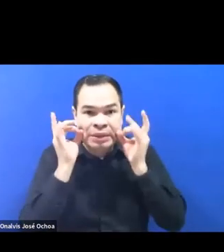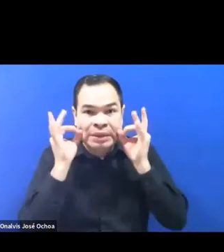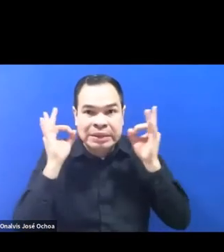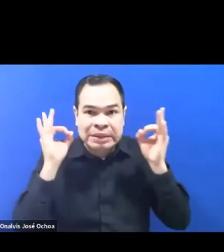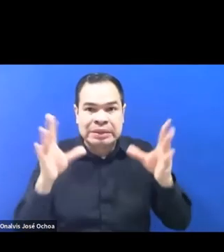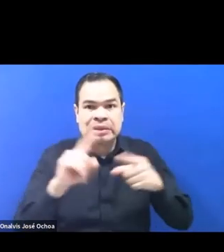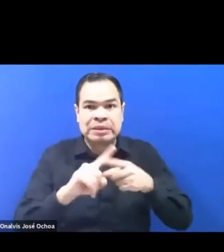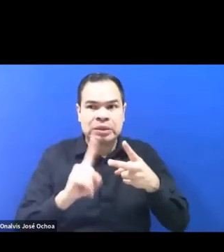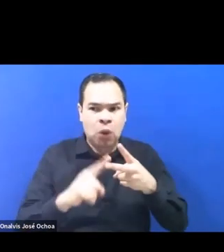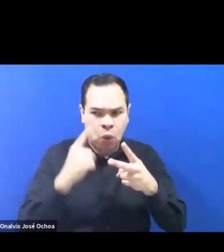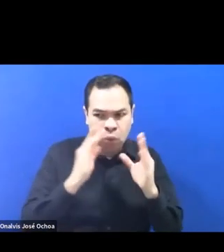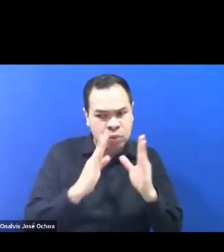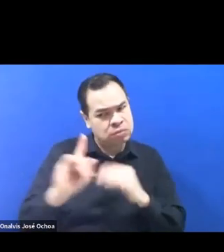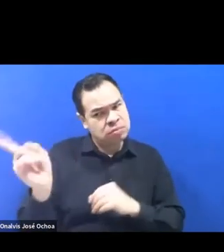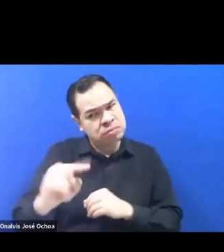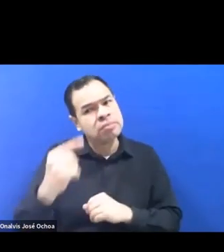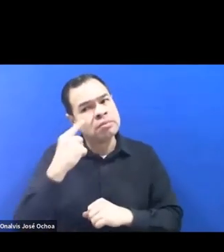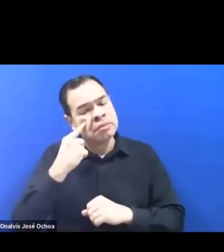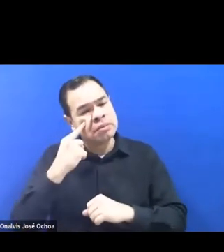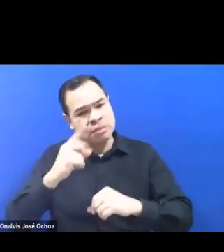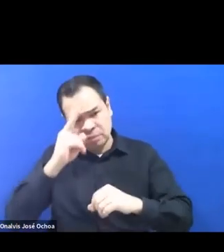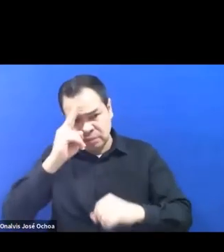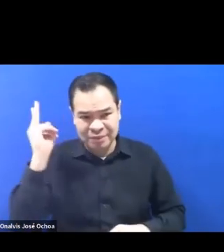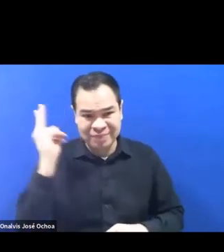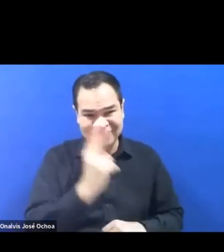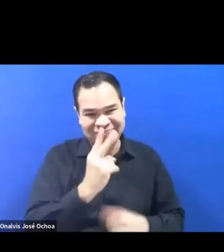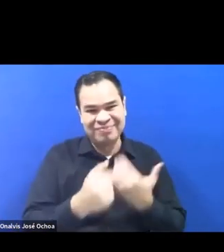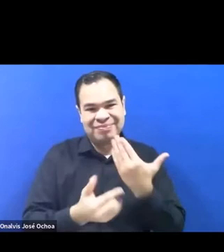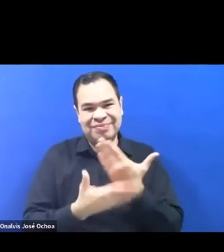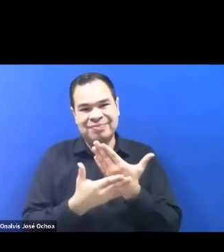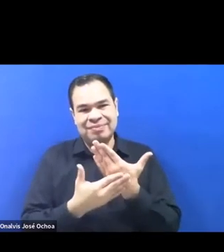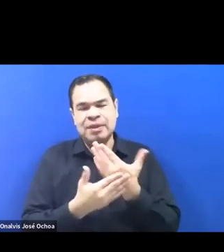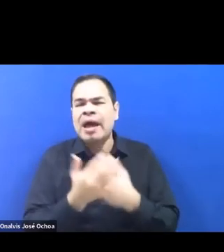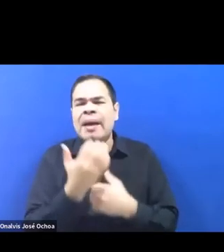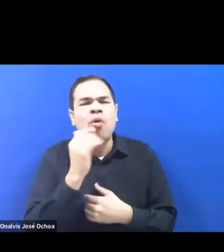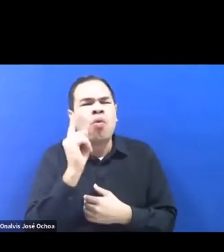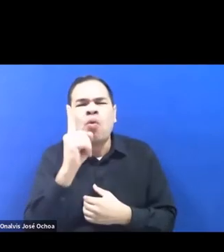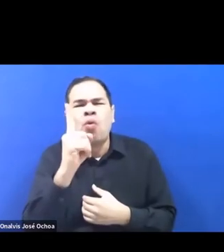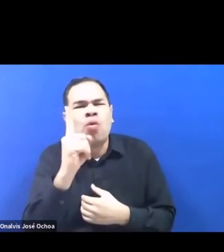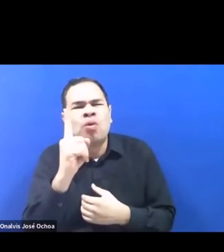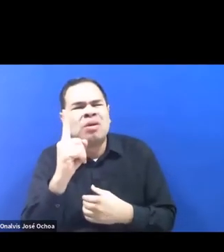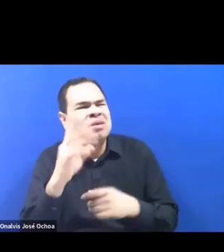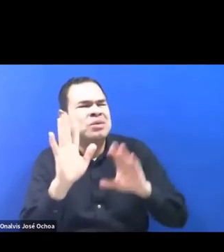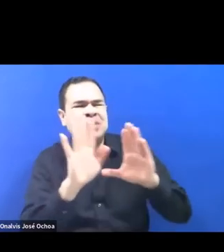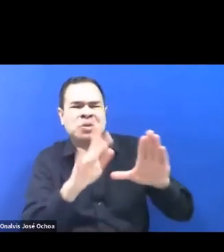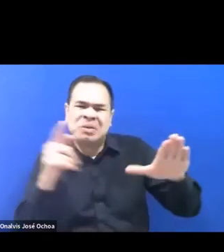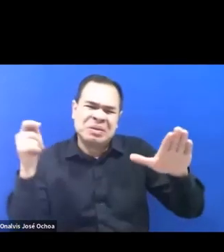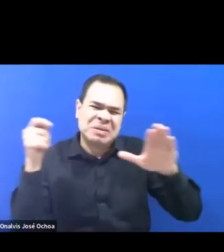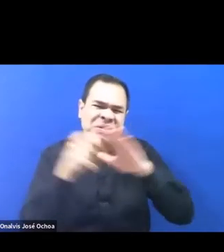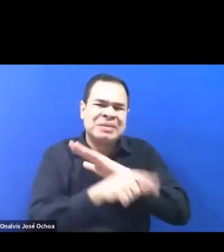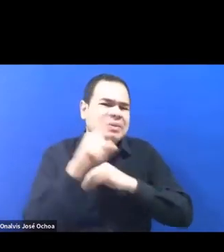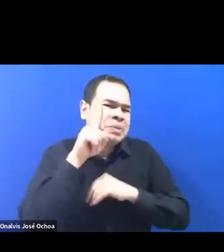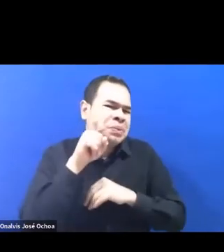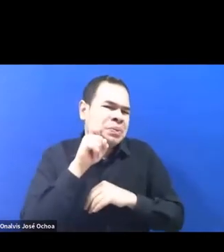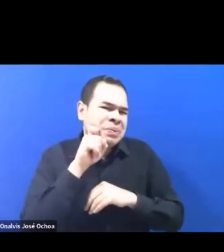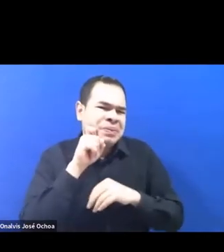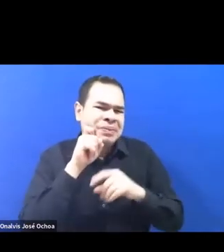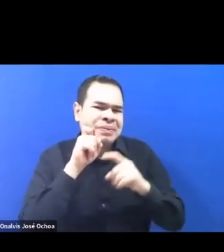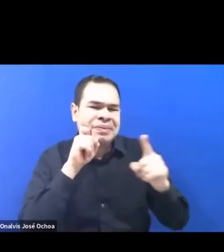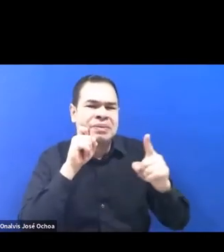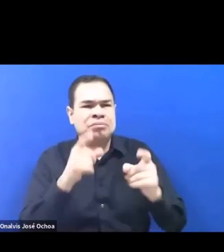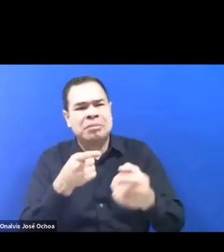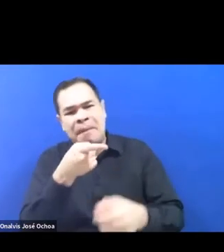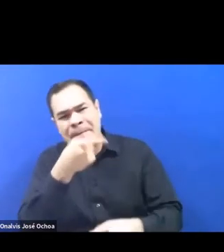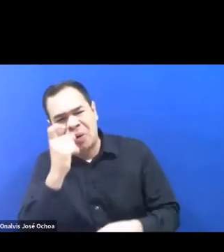la sistematicidad. De hecho, consideramos que un solo crimen de violencia sexual que se cometa en el marco del conflicto